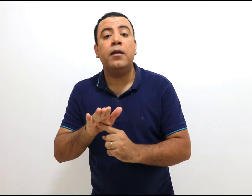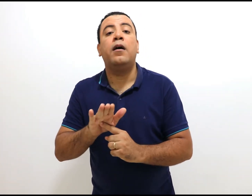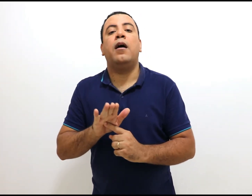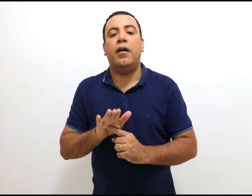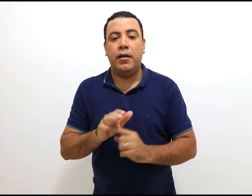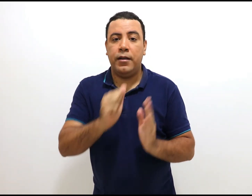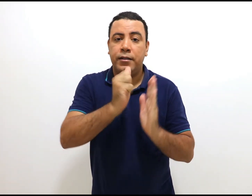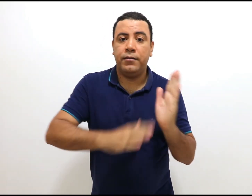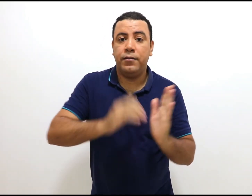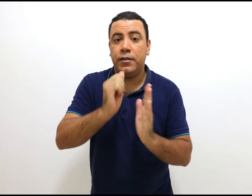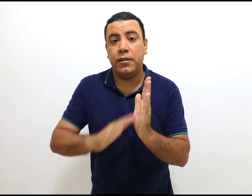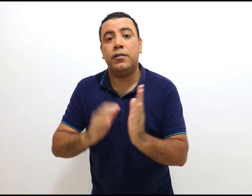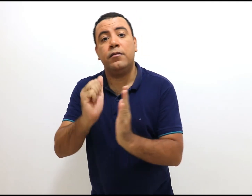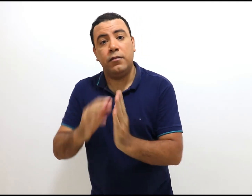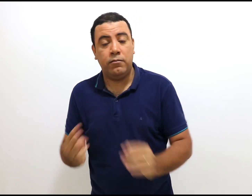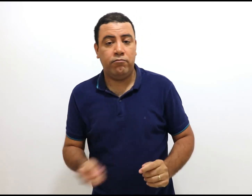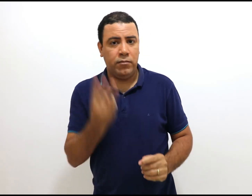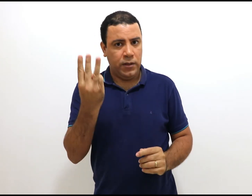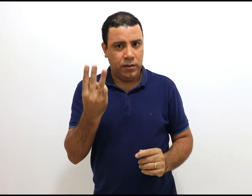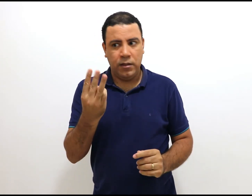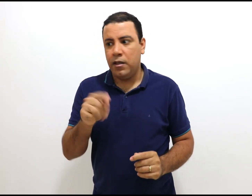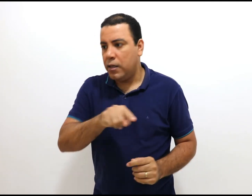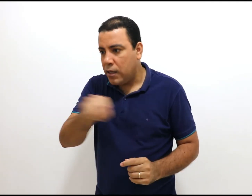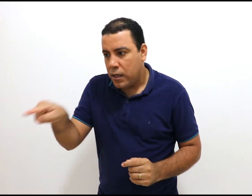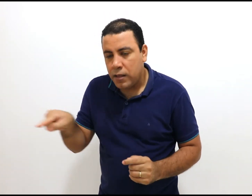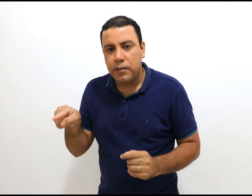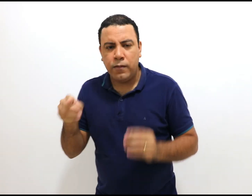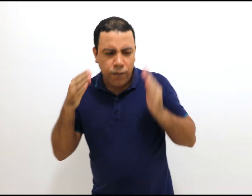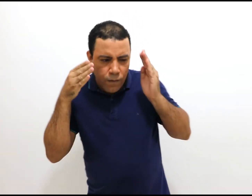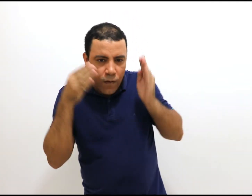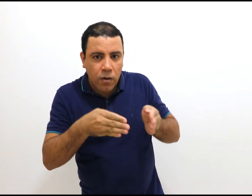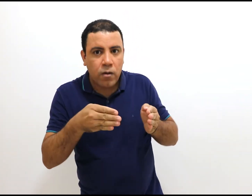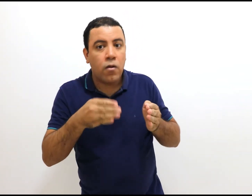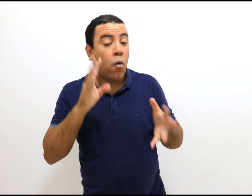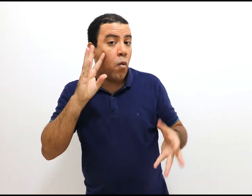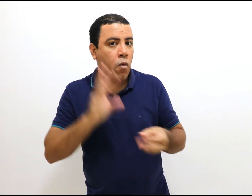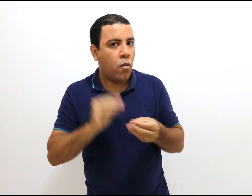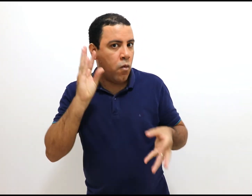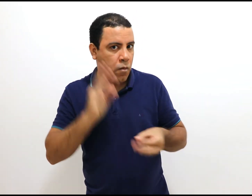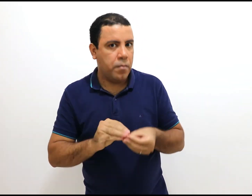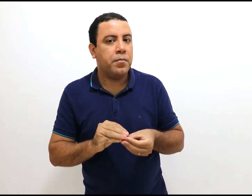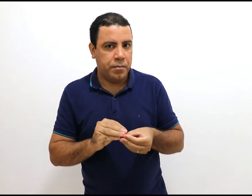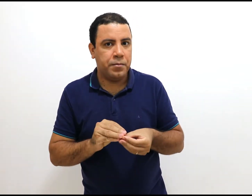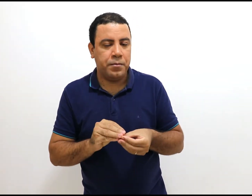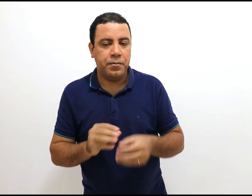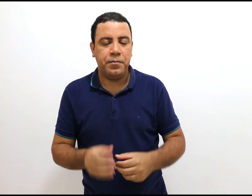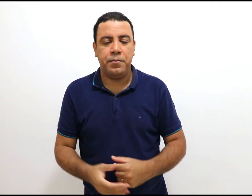apenas duas dessas atividades, focadas mais nas habilidades de compreensão.